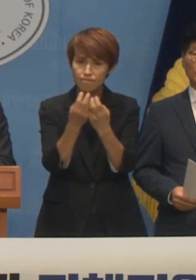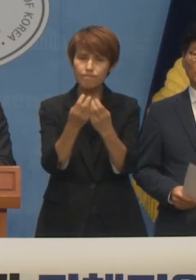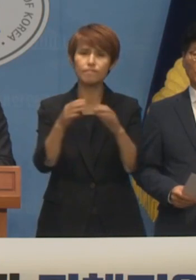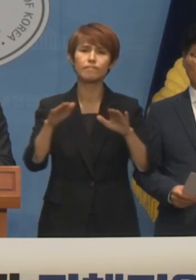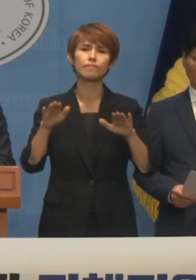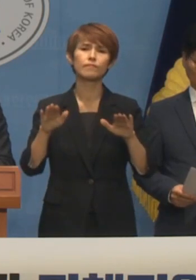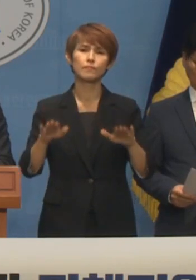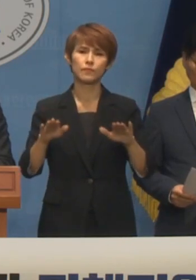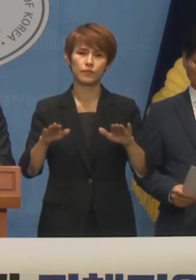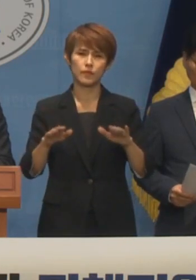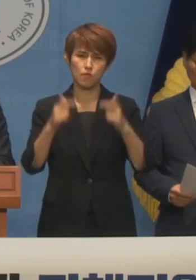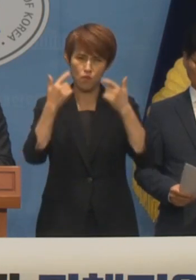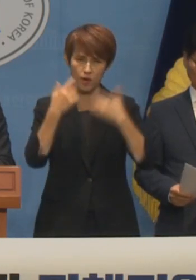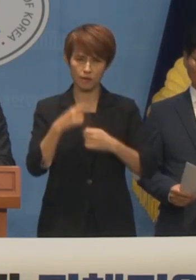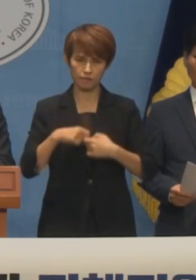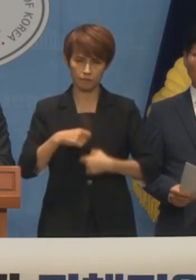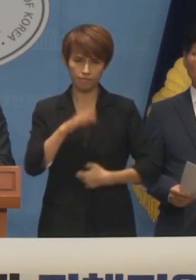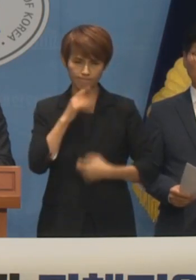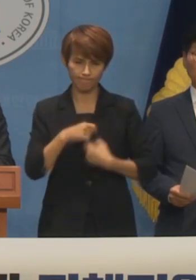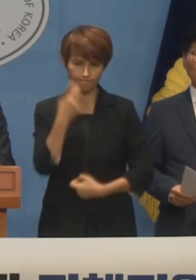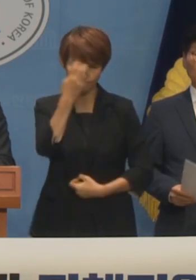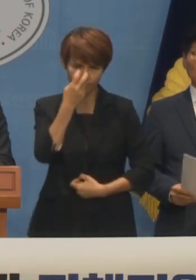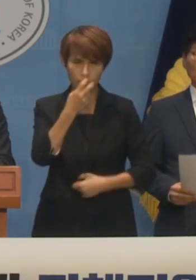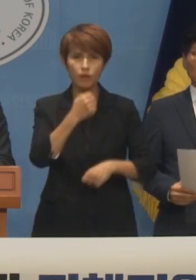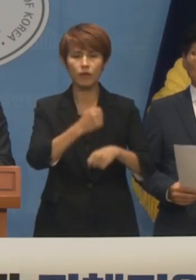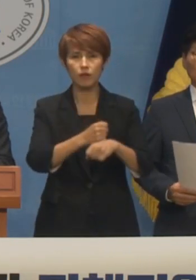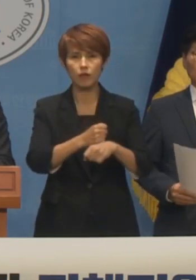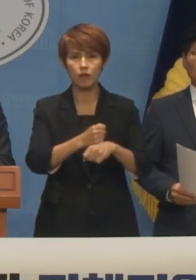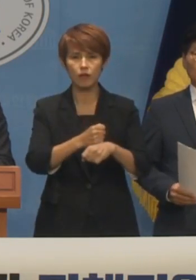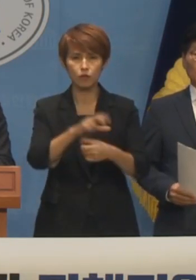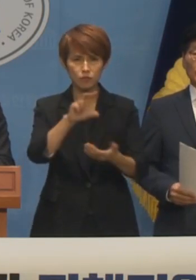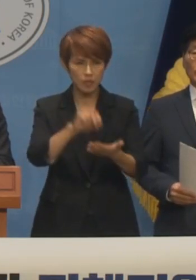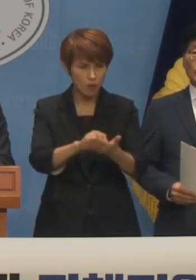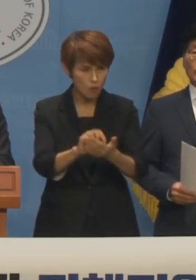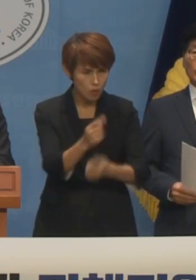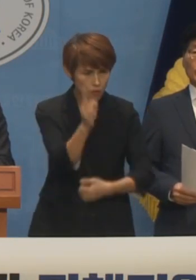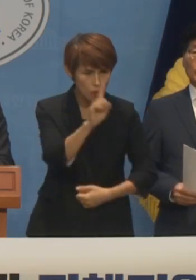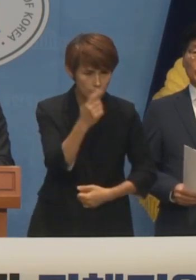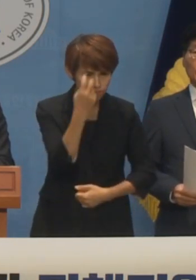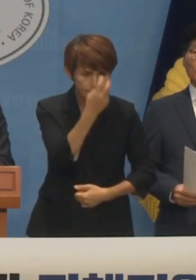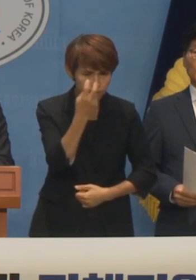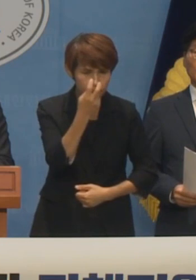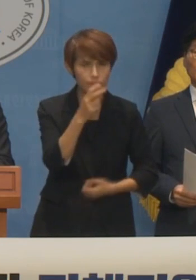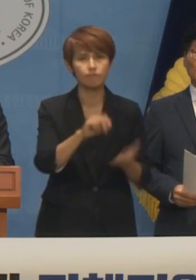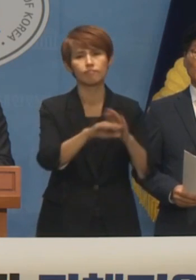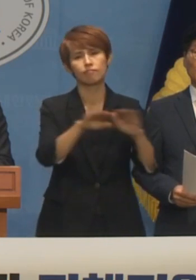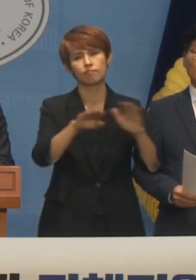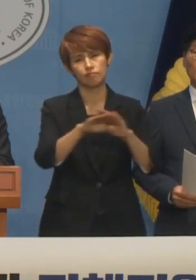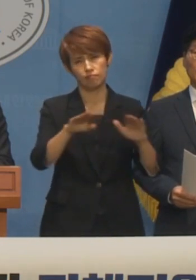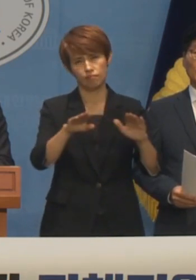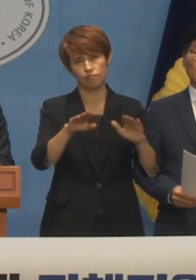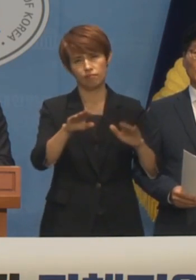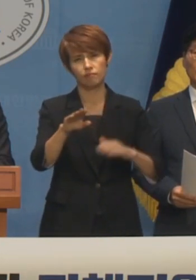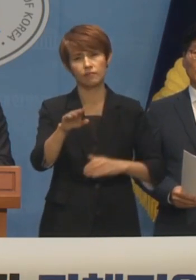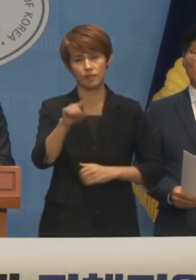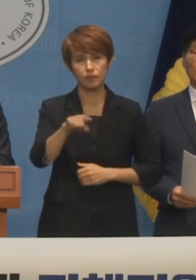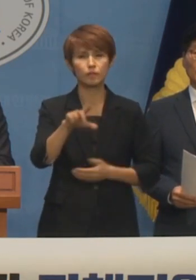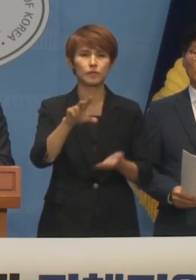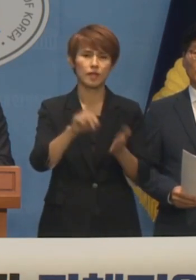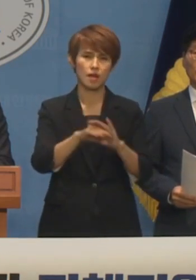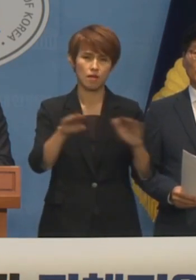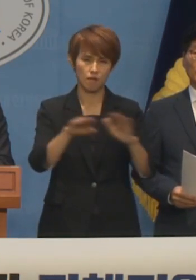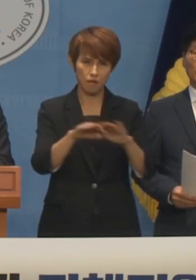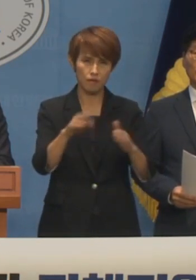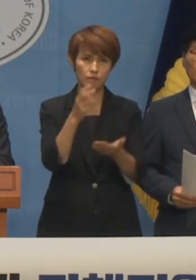사안이 정확하게 진상 규명이 되고 문제의 근본적 원인들을 해소하는 어떤 재발 방지 대책,